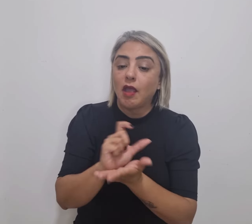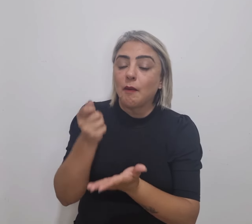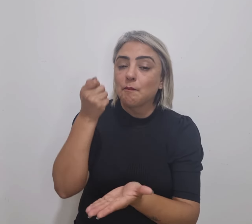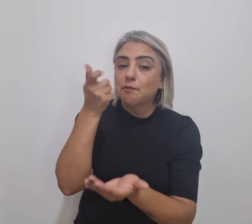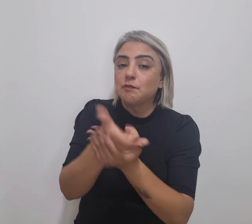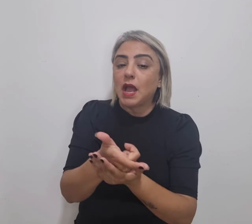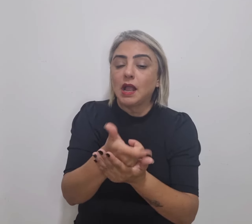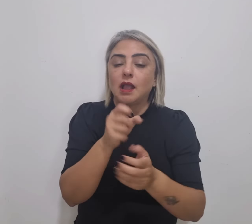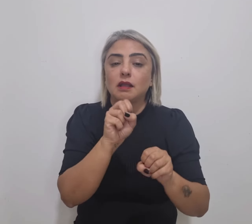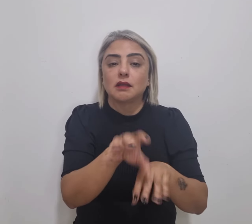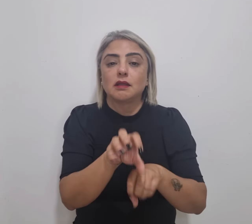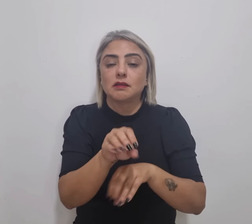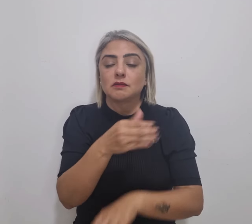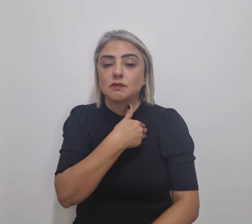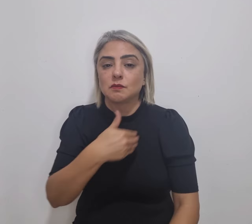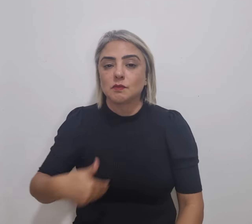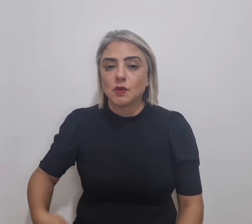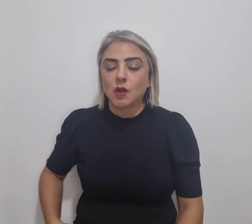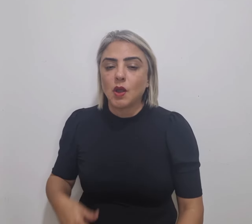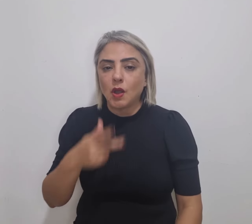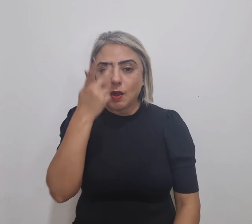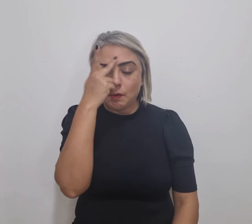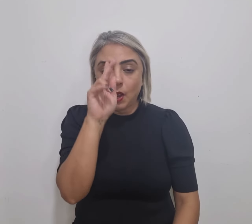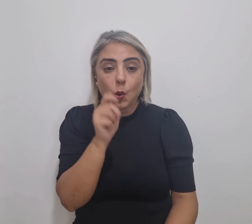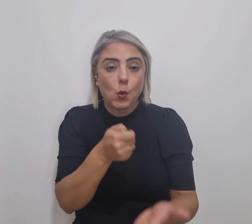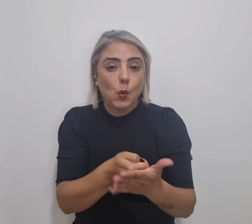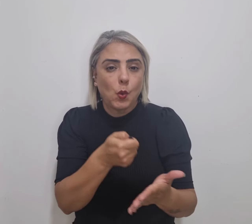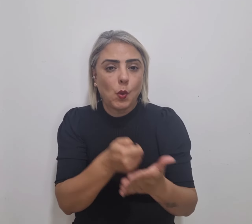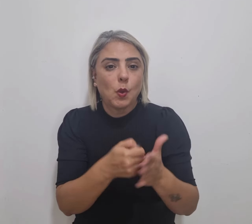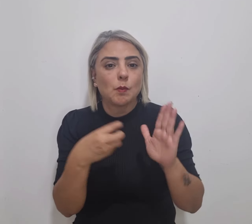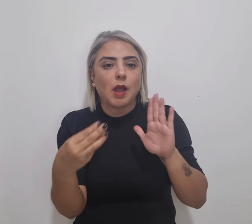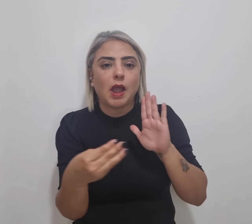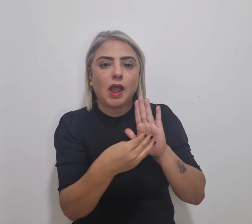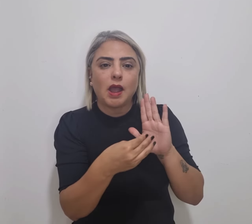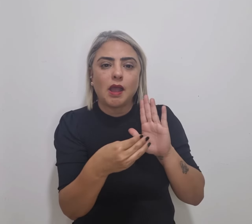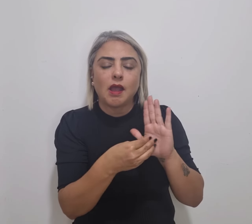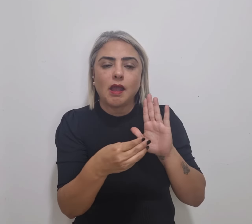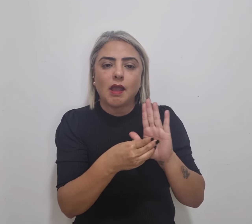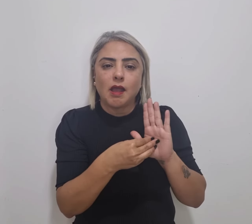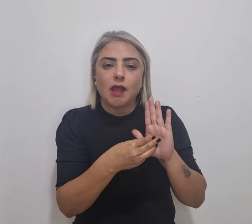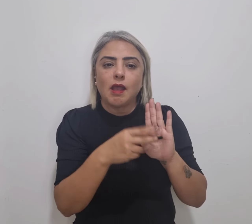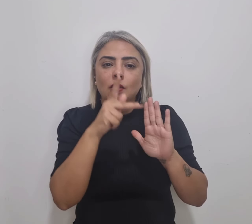educação pública, para que se cumpram as metas no Plano Nacional de Educação.